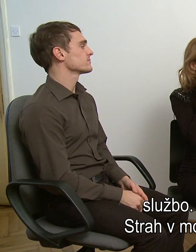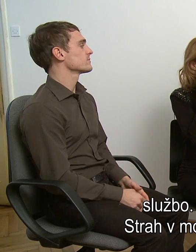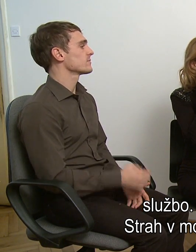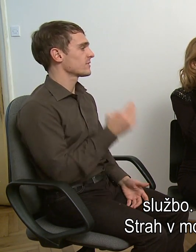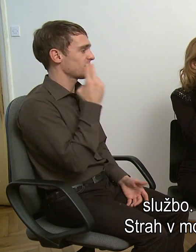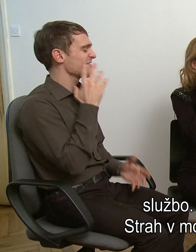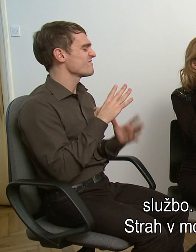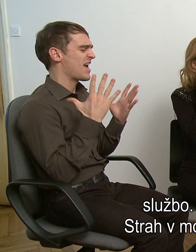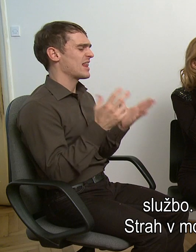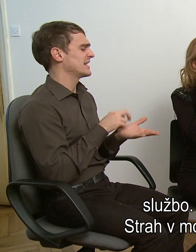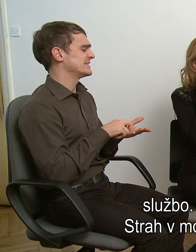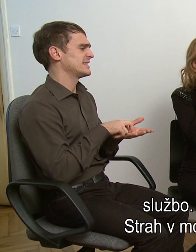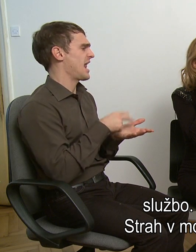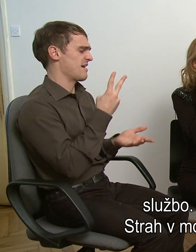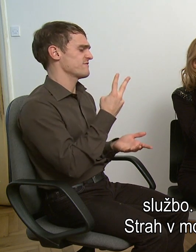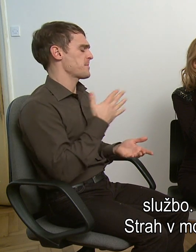Velik strah v meni.